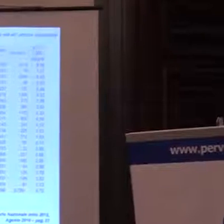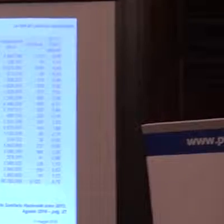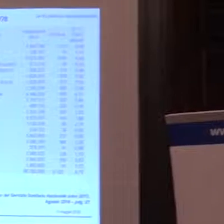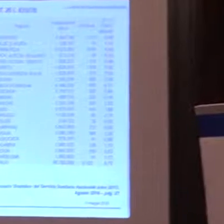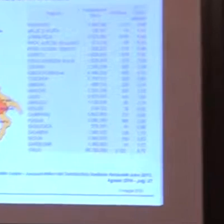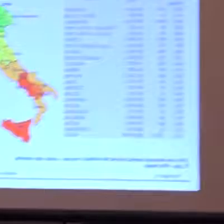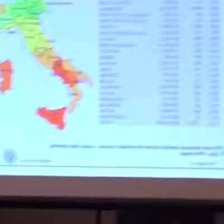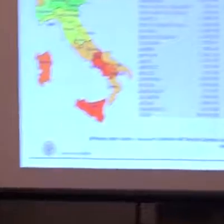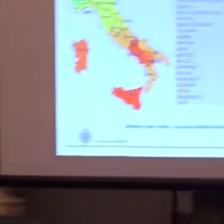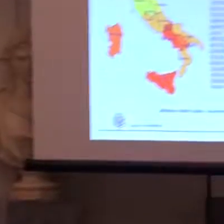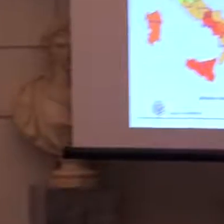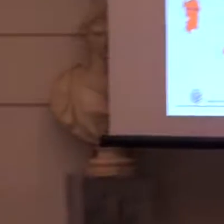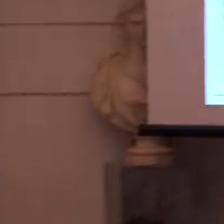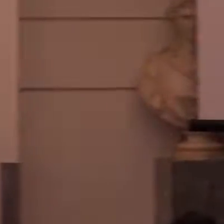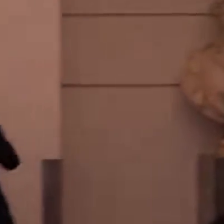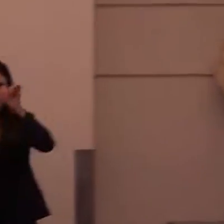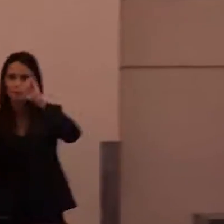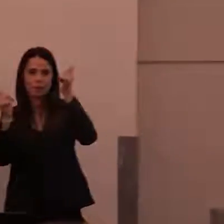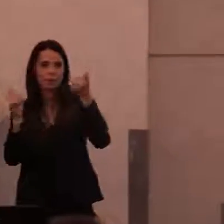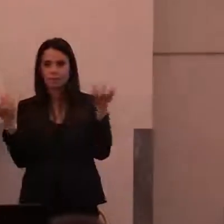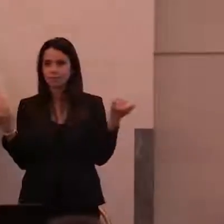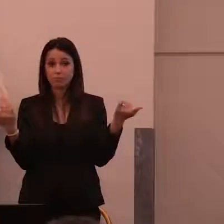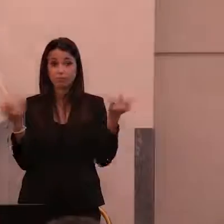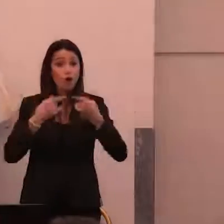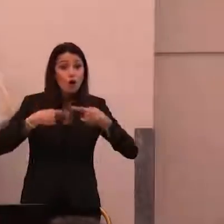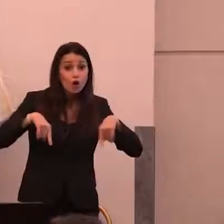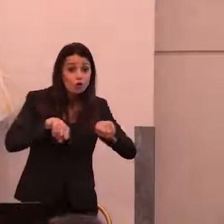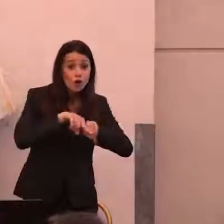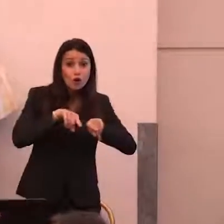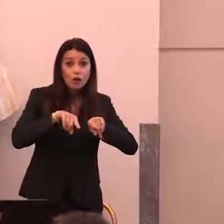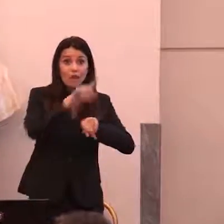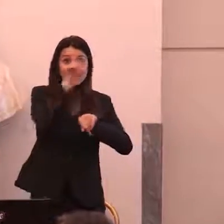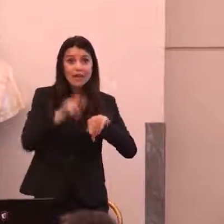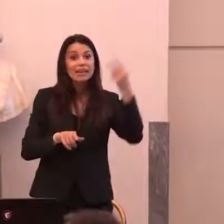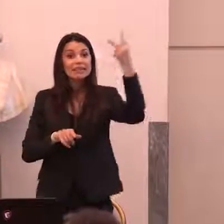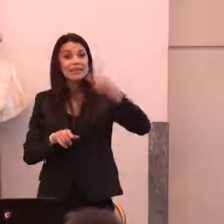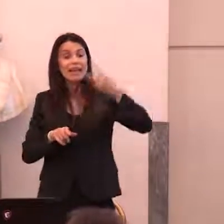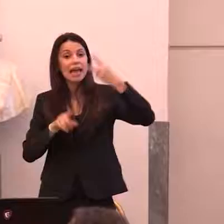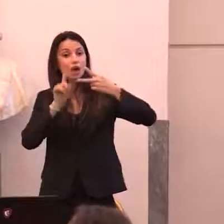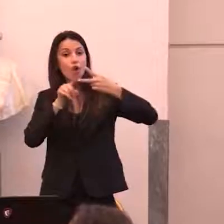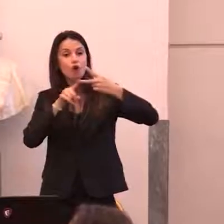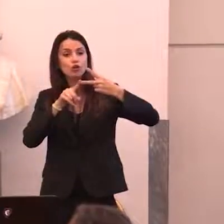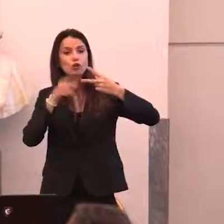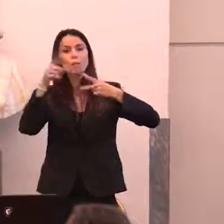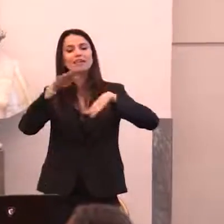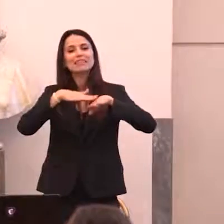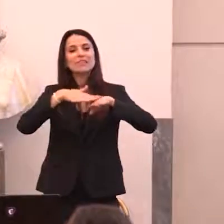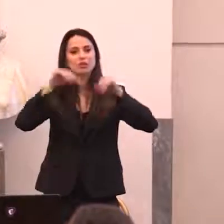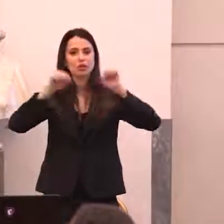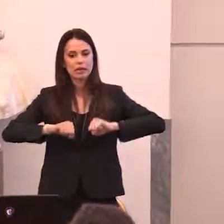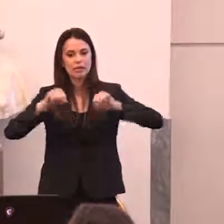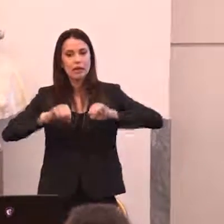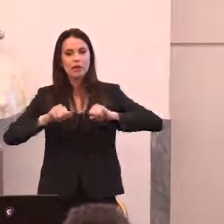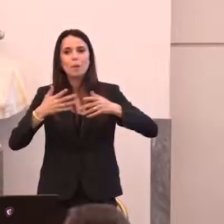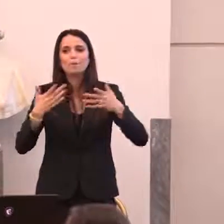Quindi se, come si dice, il nostro è il secondo servizio sanitario al mondo, dal punto di vista della riabilitazione di fatto ci